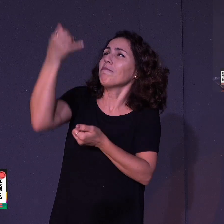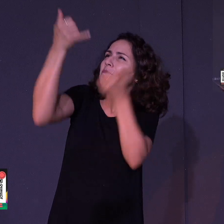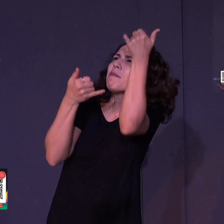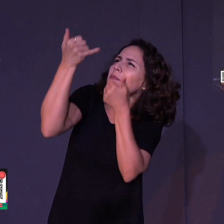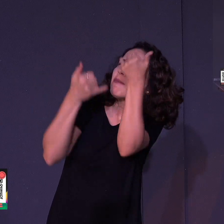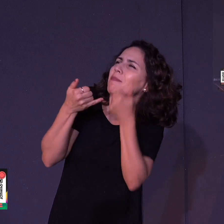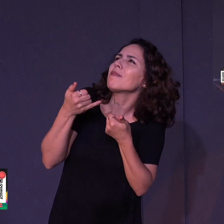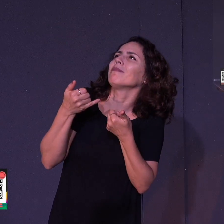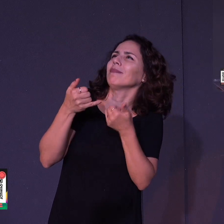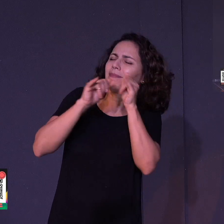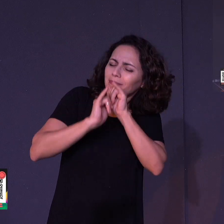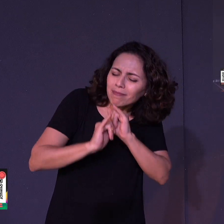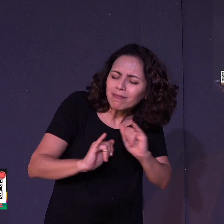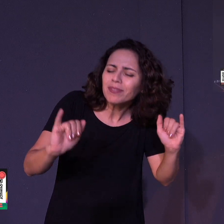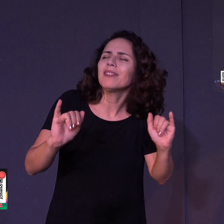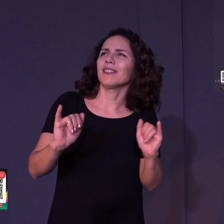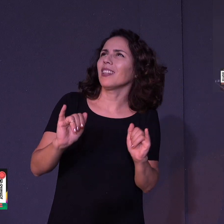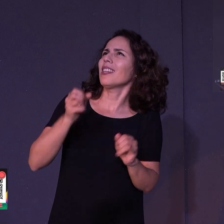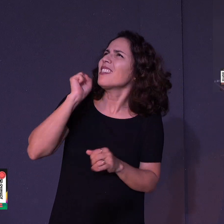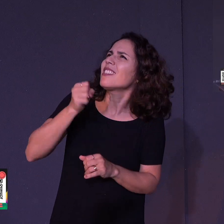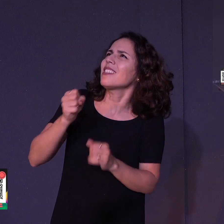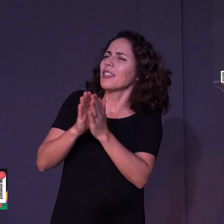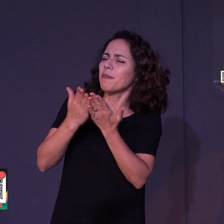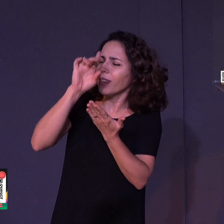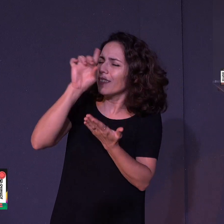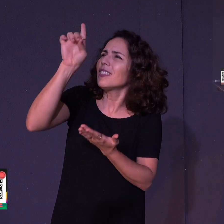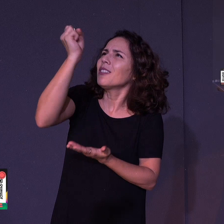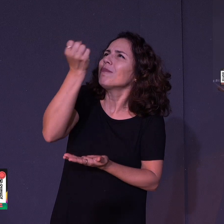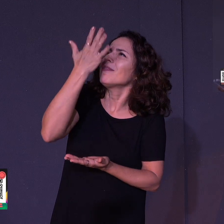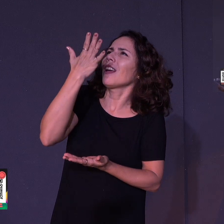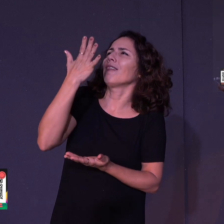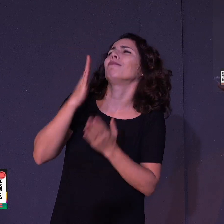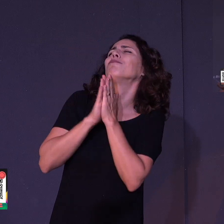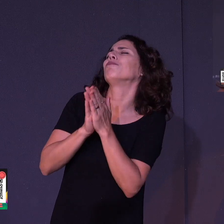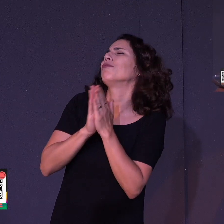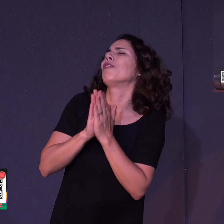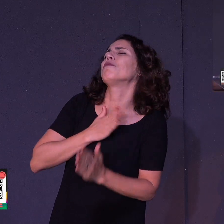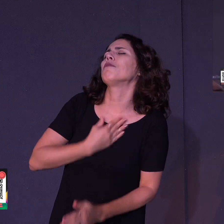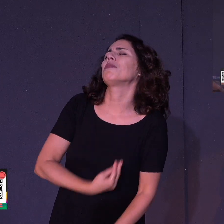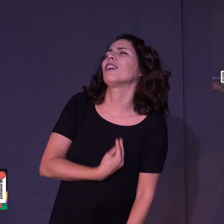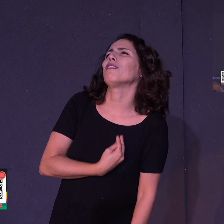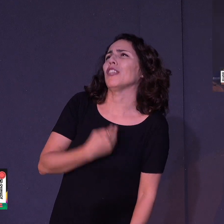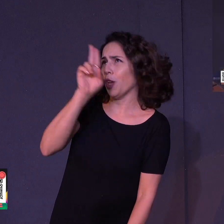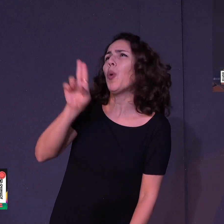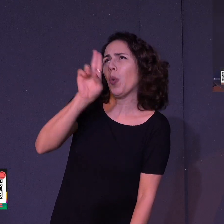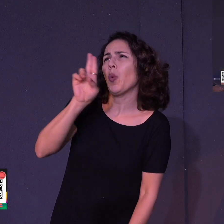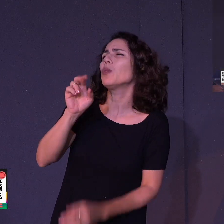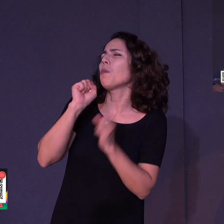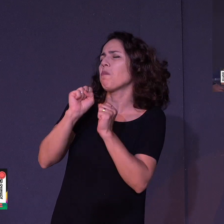conosco. Ministra a Tua palavra. Por graça e misericórdia, usa a minha vida para nos alimentar. Faz a Tua